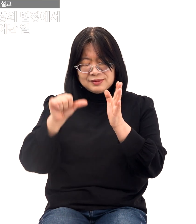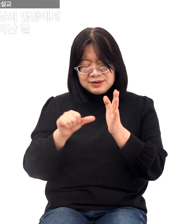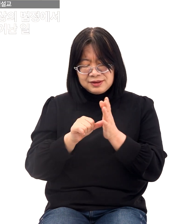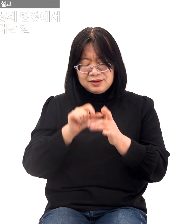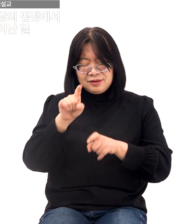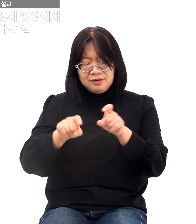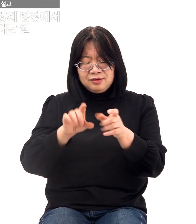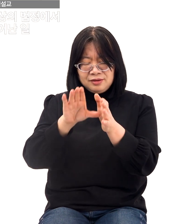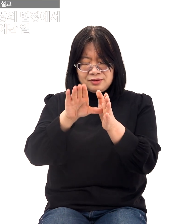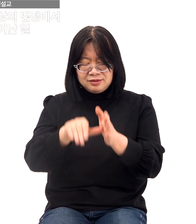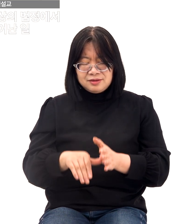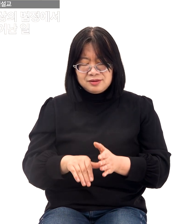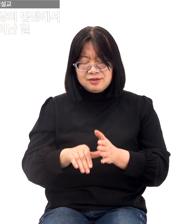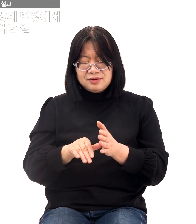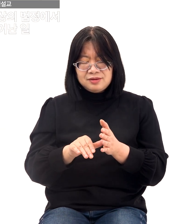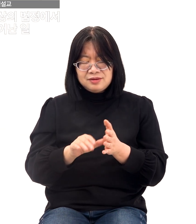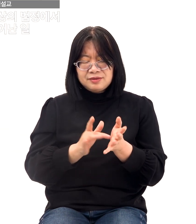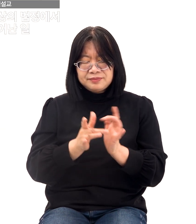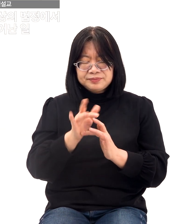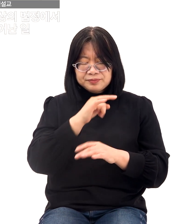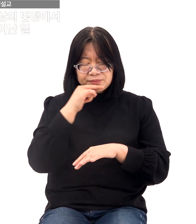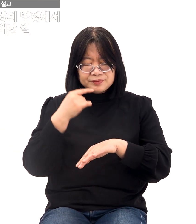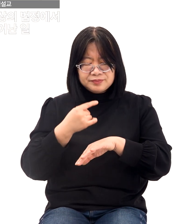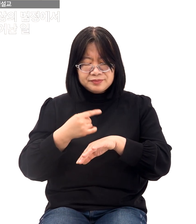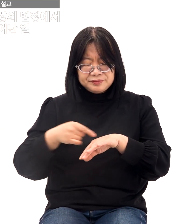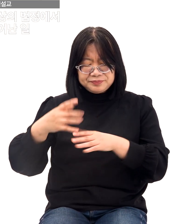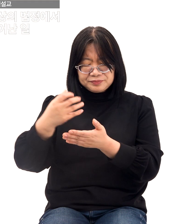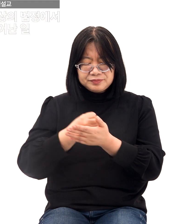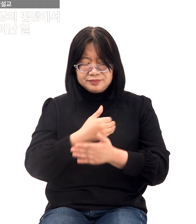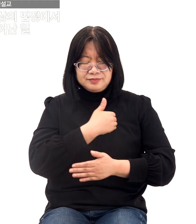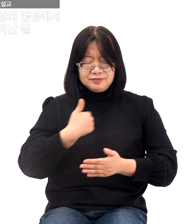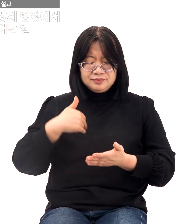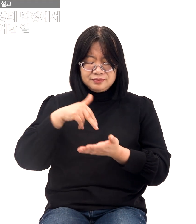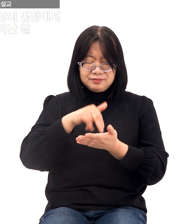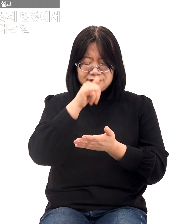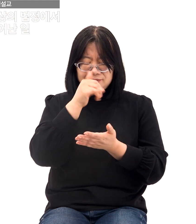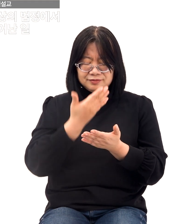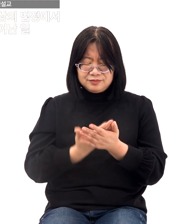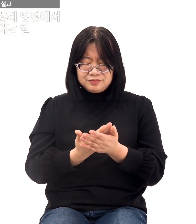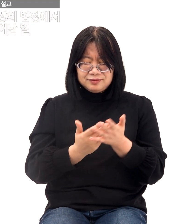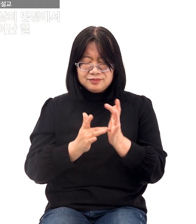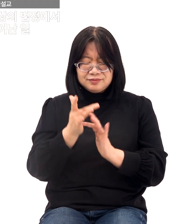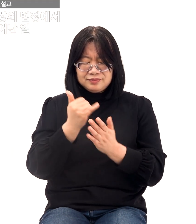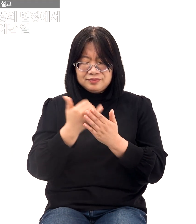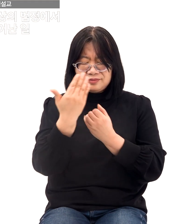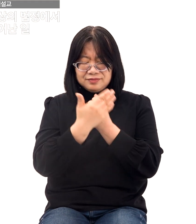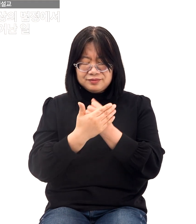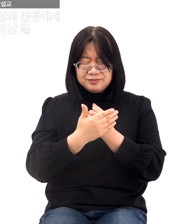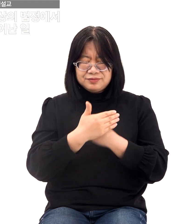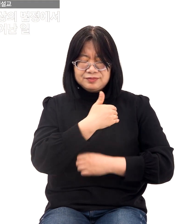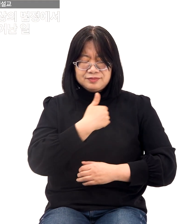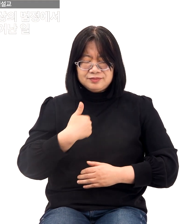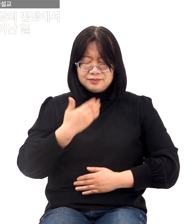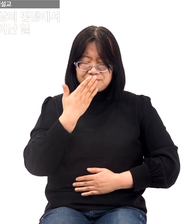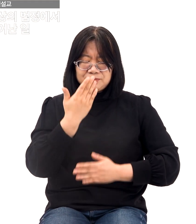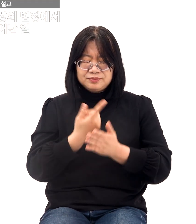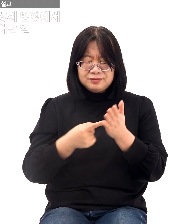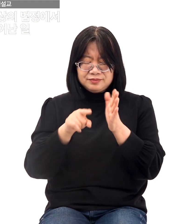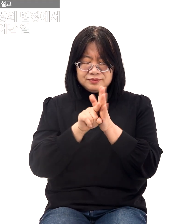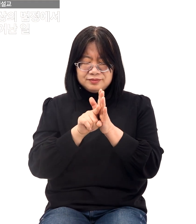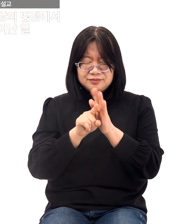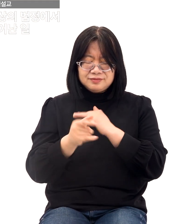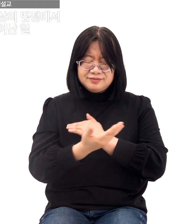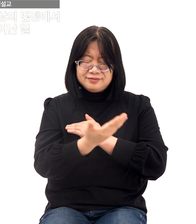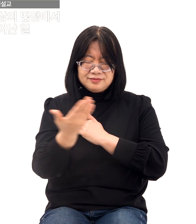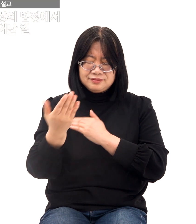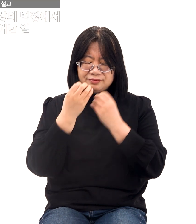인생길에도 그리스도의 피로 당당하게 하시고 예수의 은혜로 담대할 수 있도록